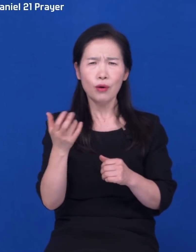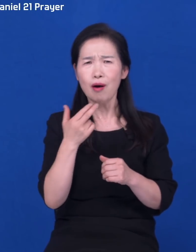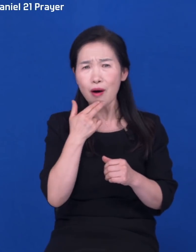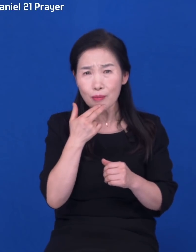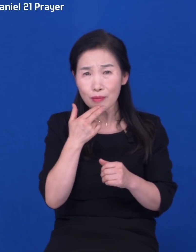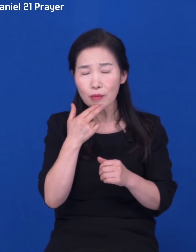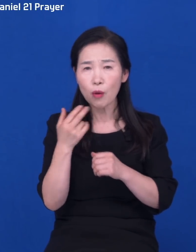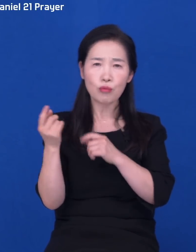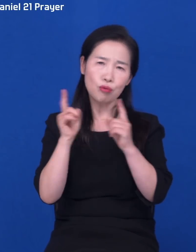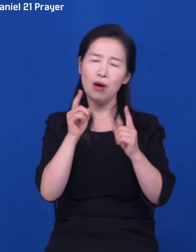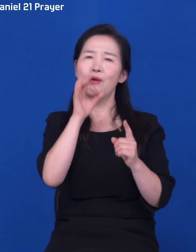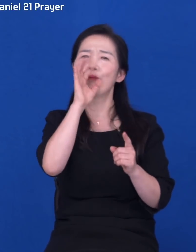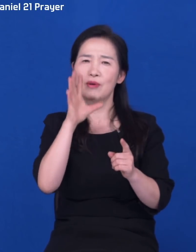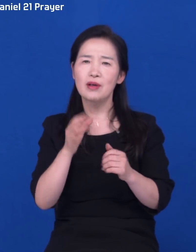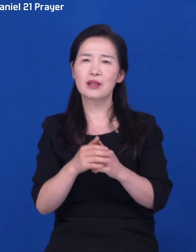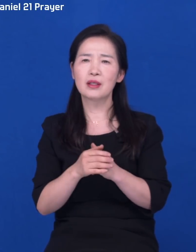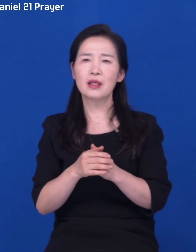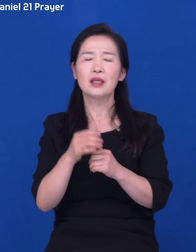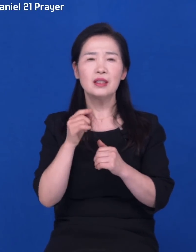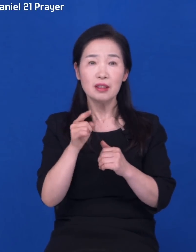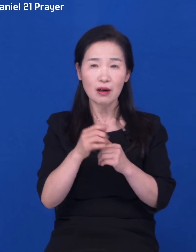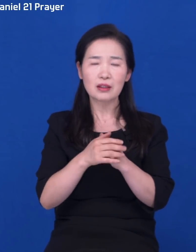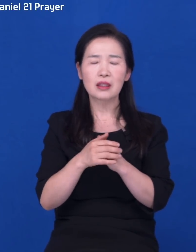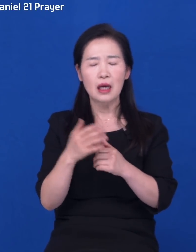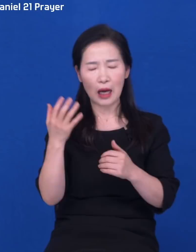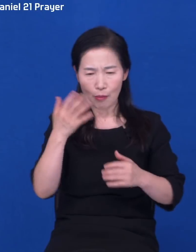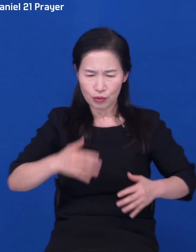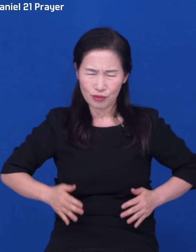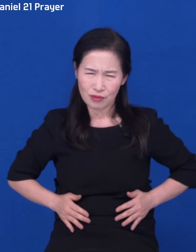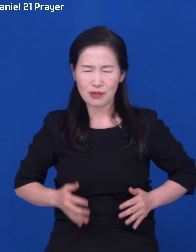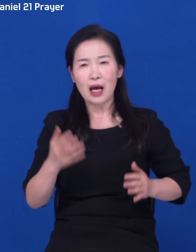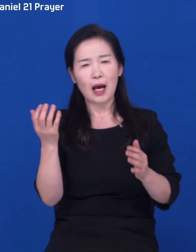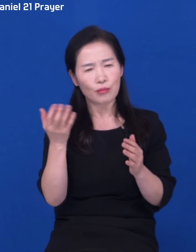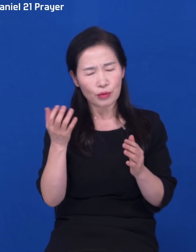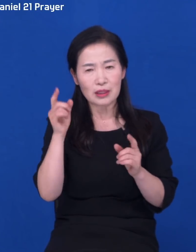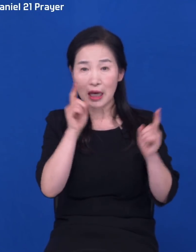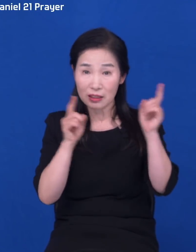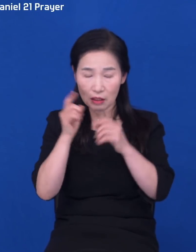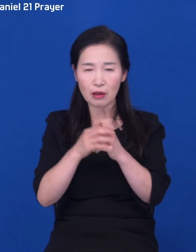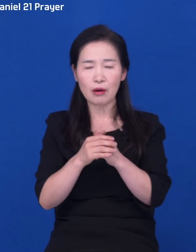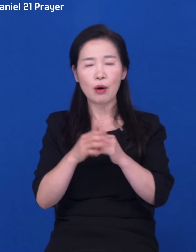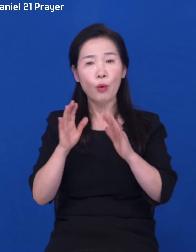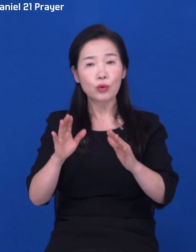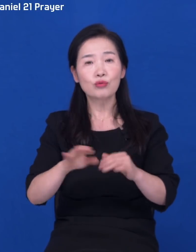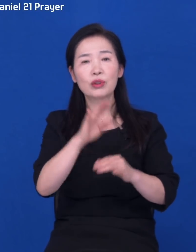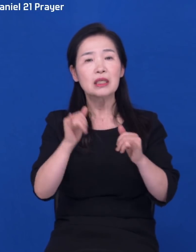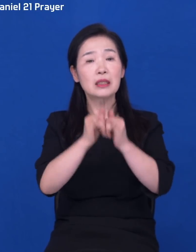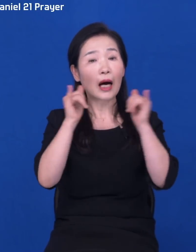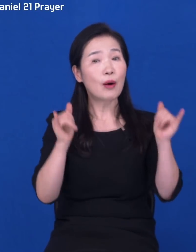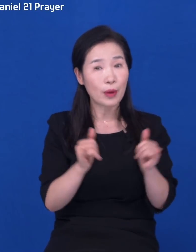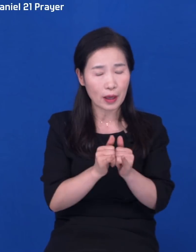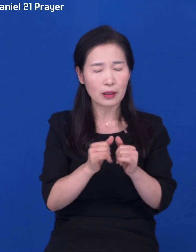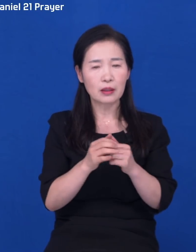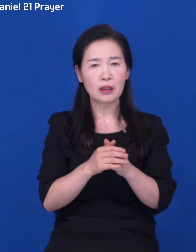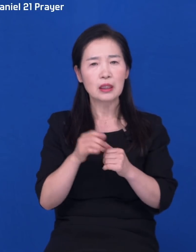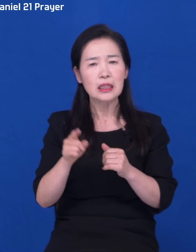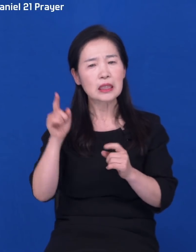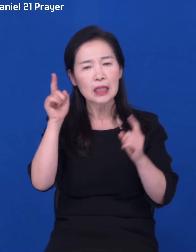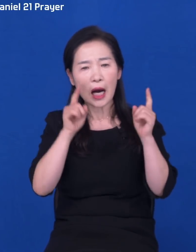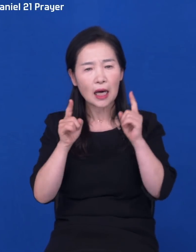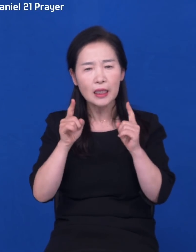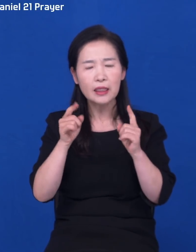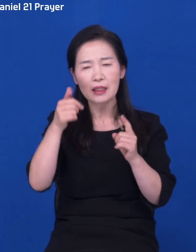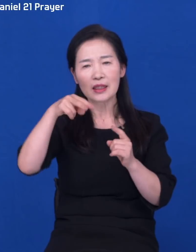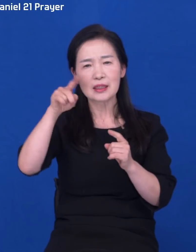상은 이게 부활의 증거인데 오늘날 우리 사회에서는 이 상흔을 가진 교회,